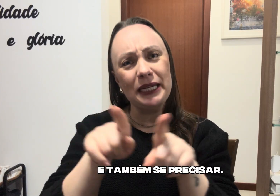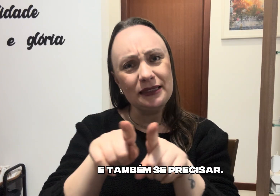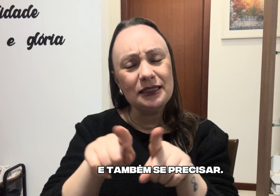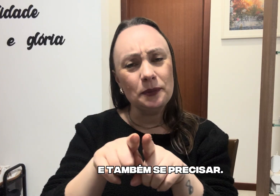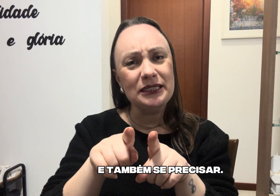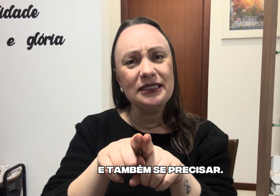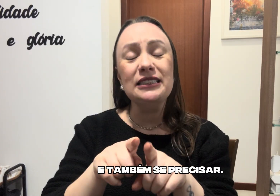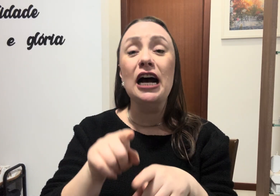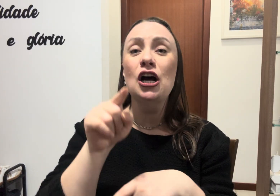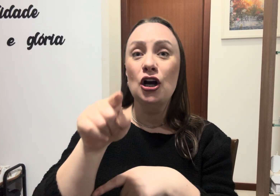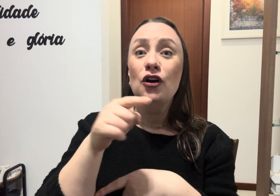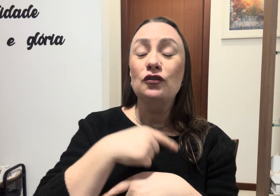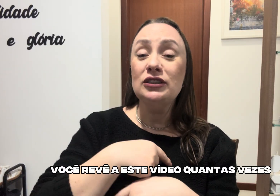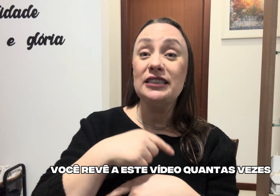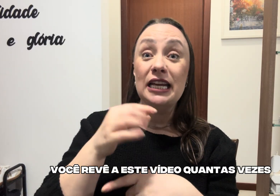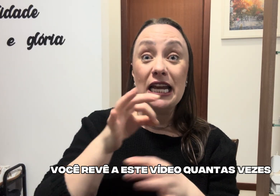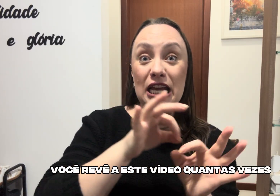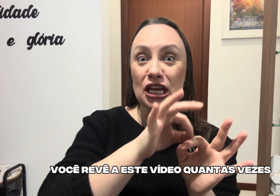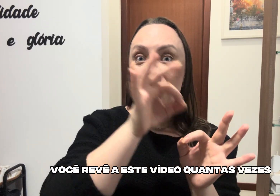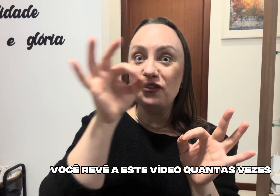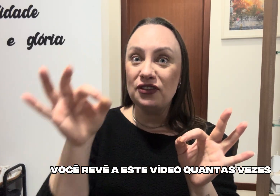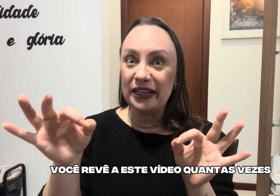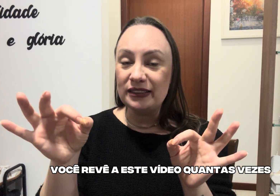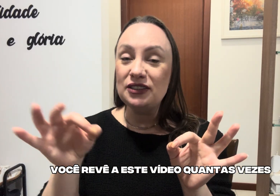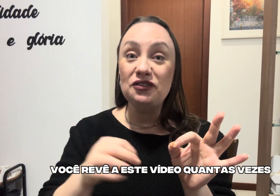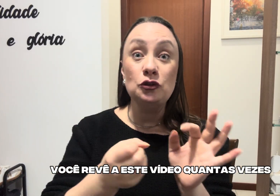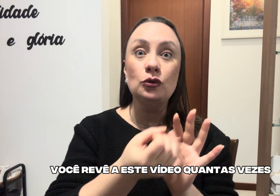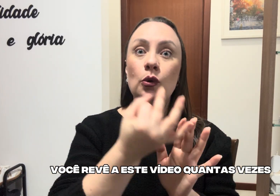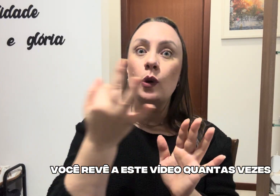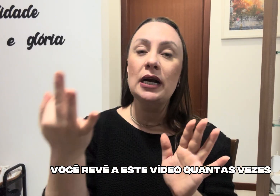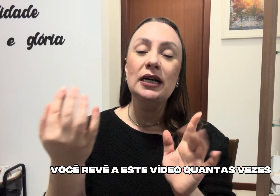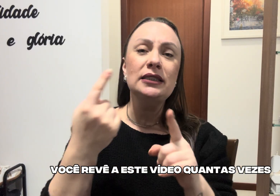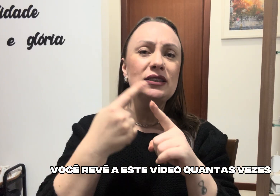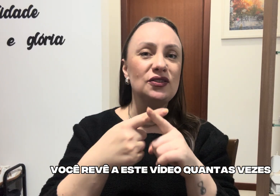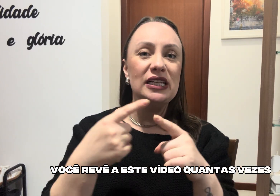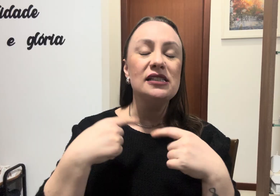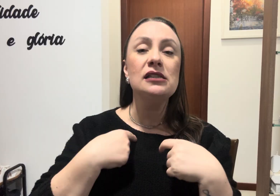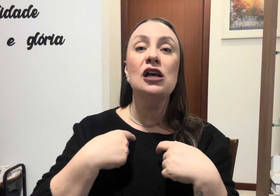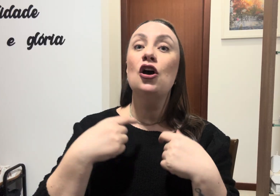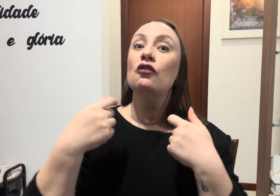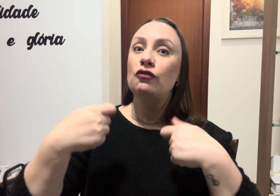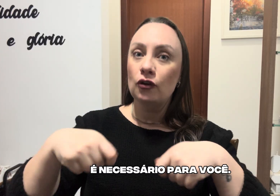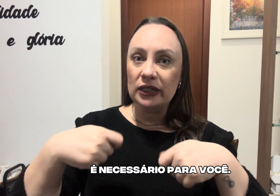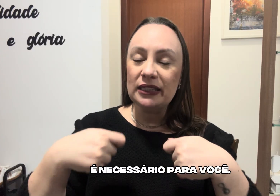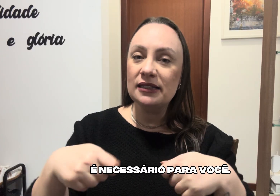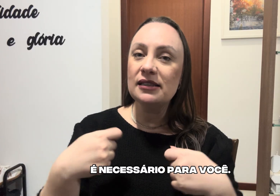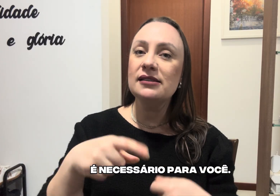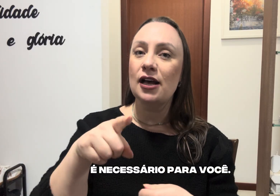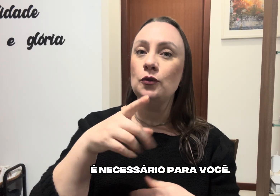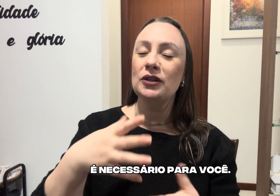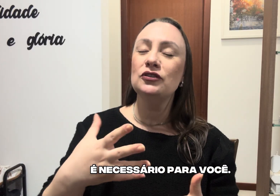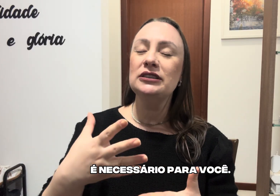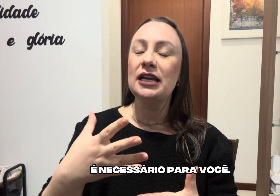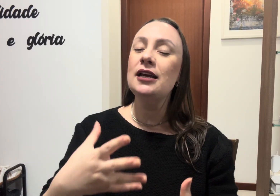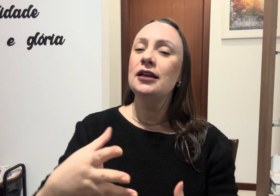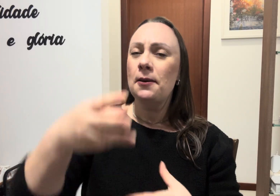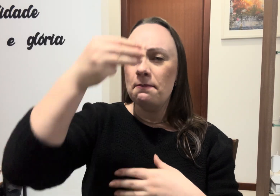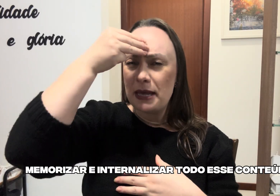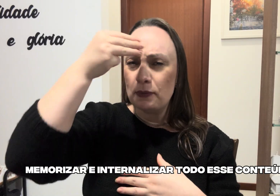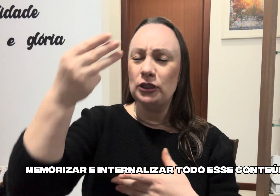se precisar, você rever esse vídeo quantas vezes for necessário para você